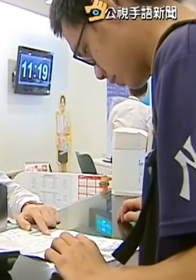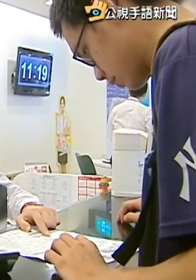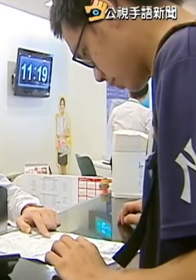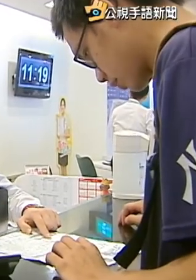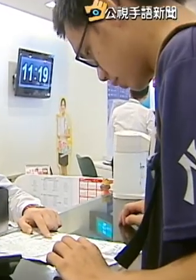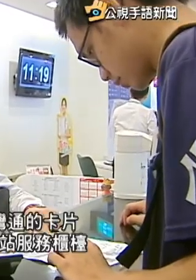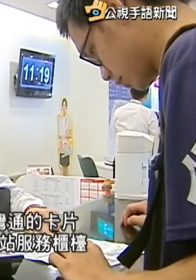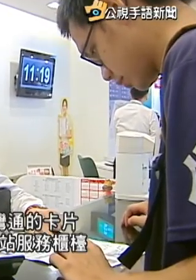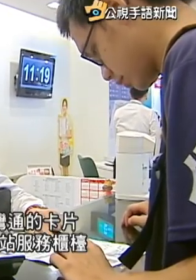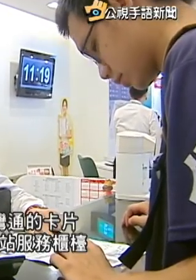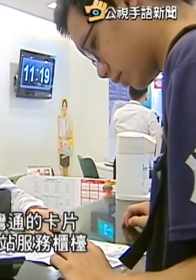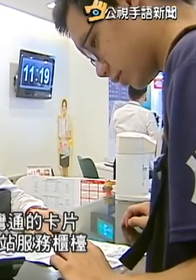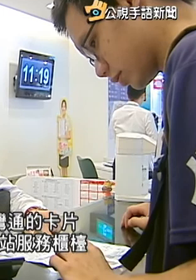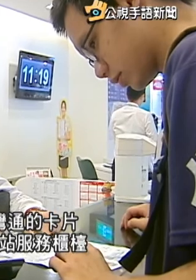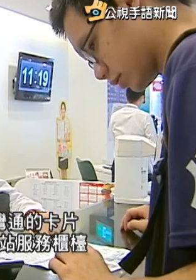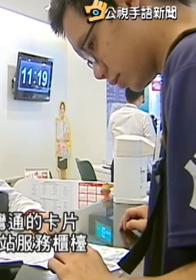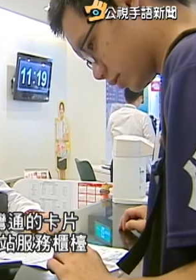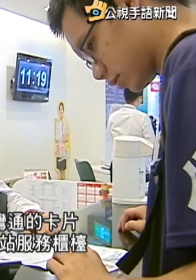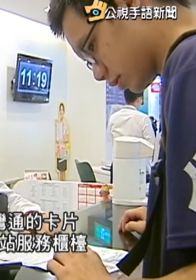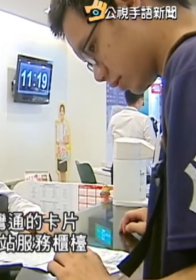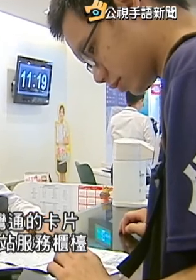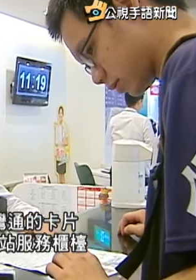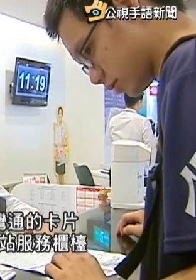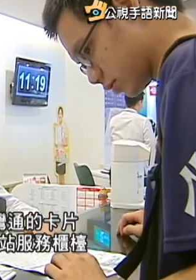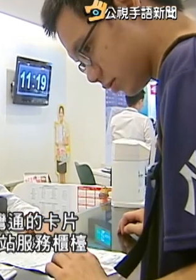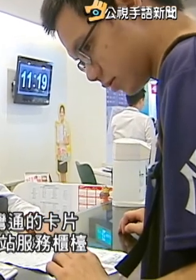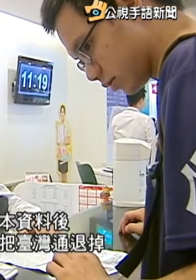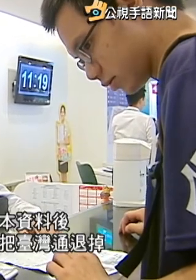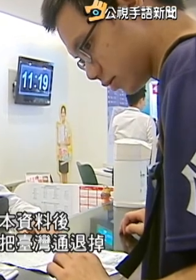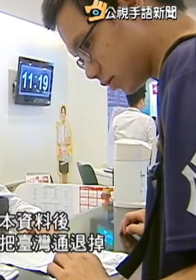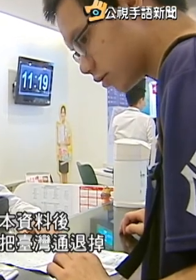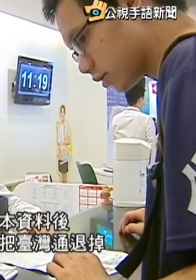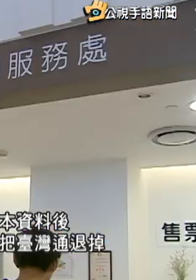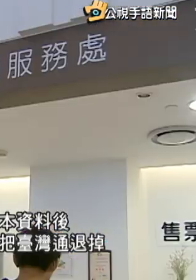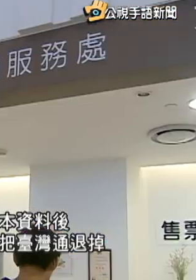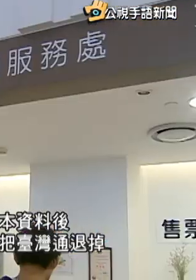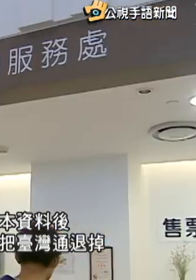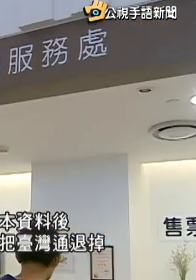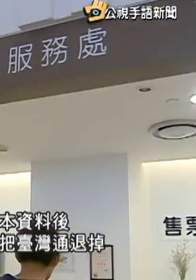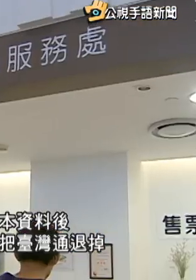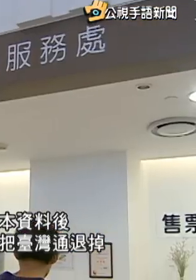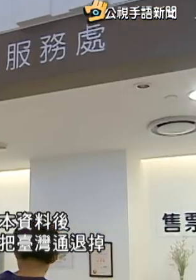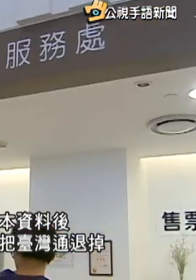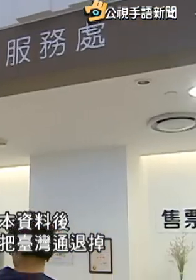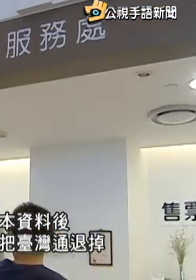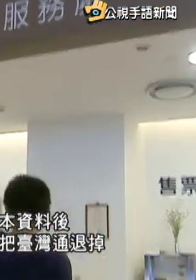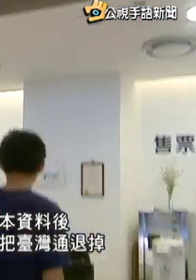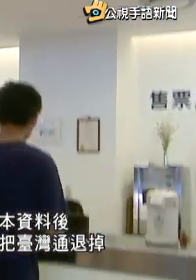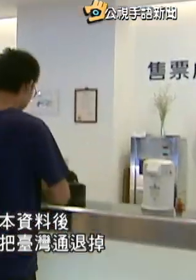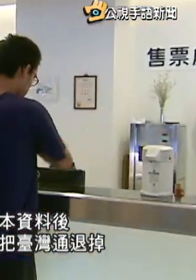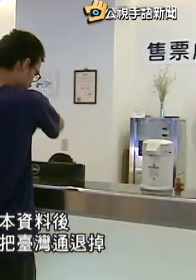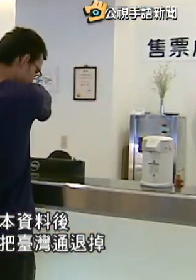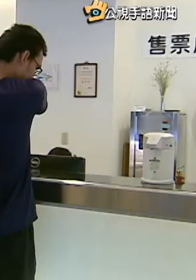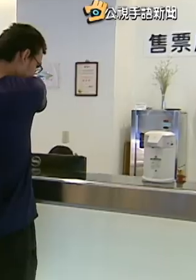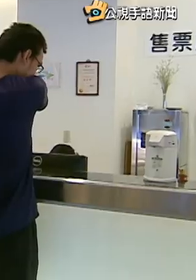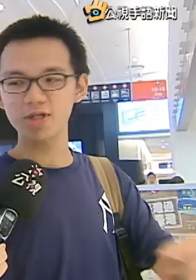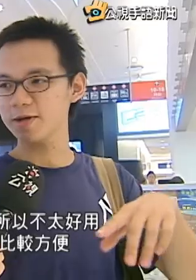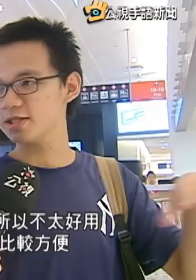拿出台湾通的卡片，来到转运站服务柜台填写基本资料后，有民众决定把台湾通退掉。 据点很